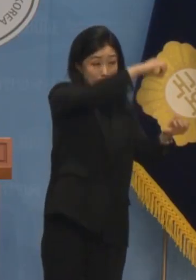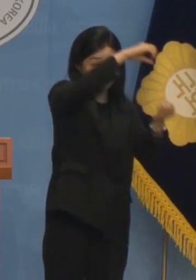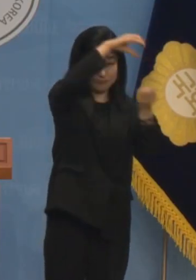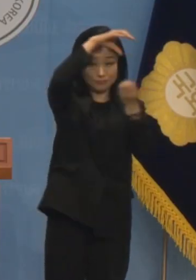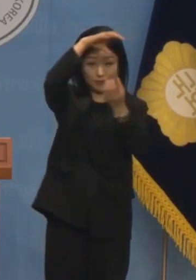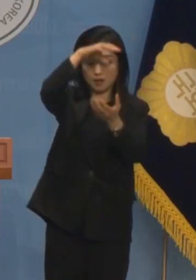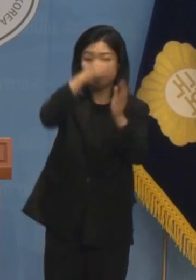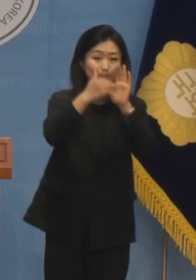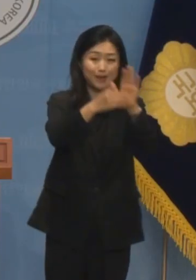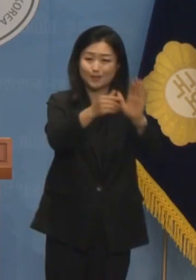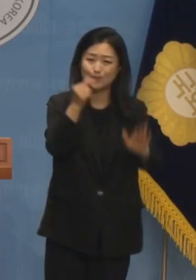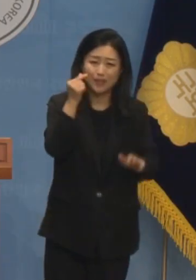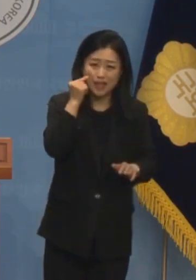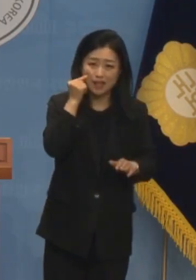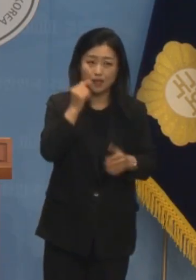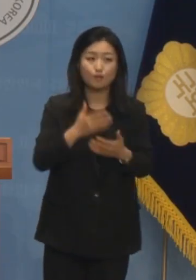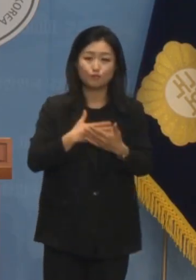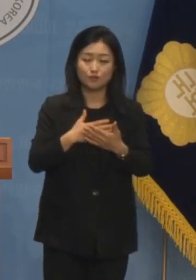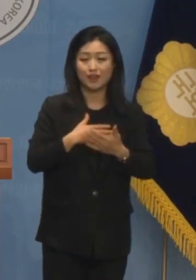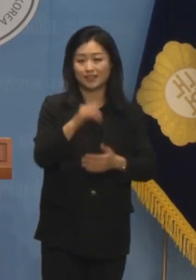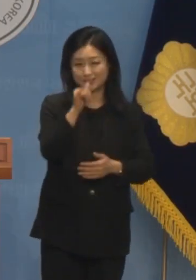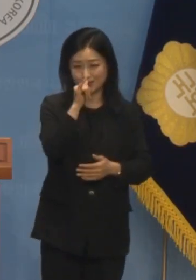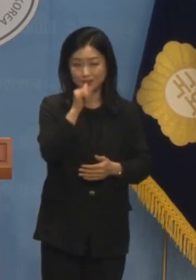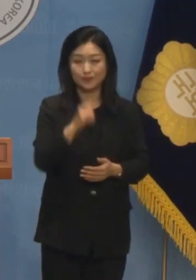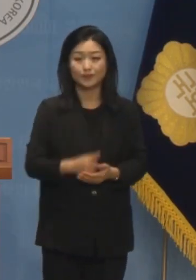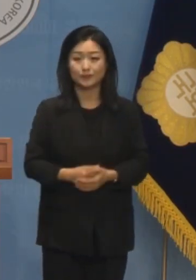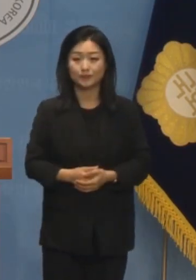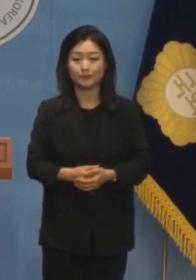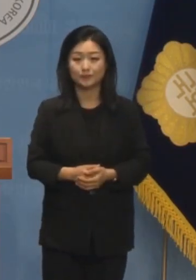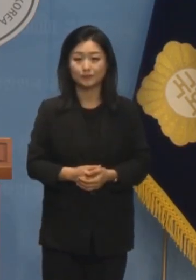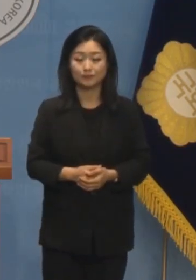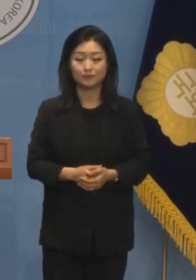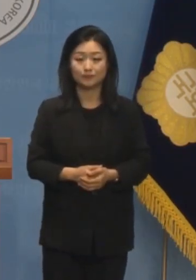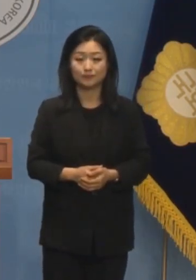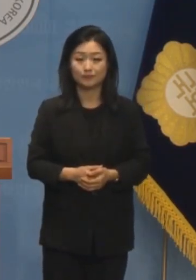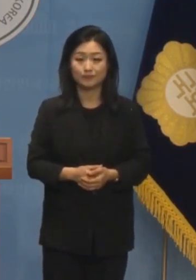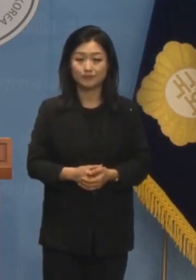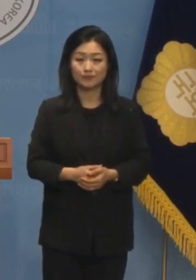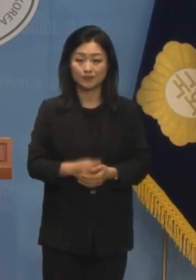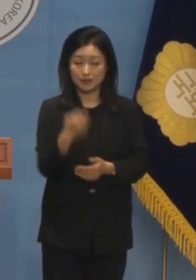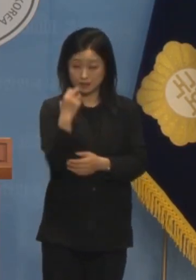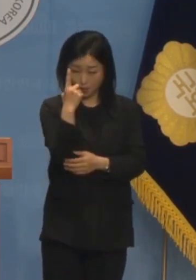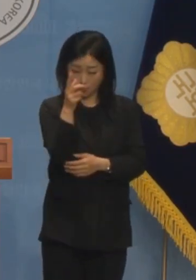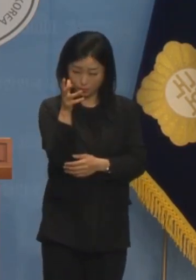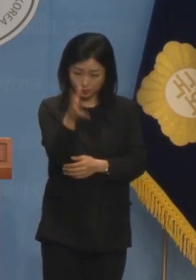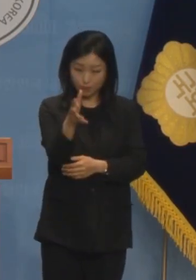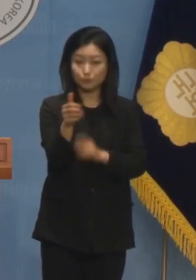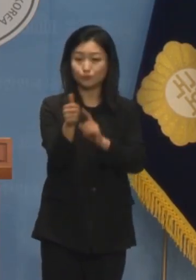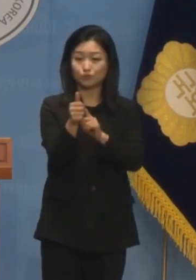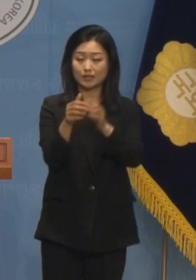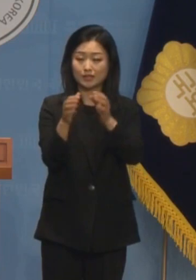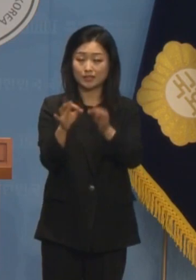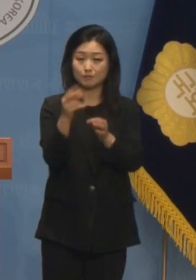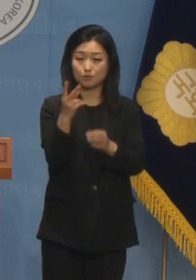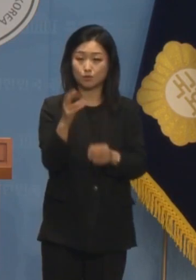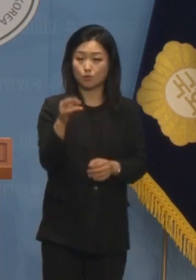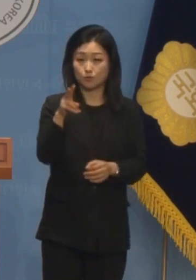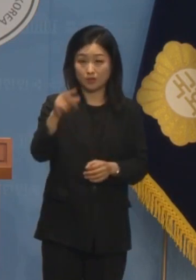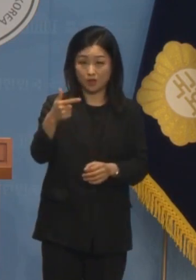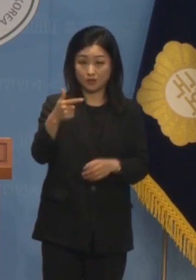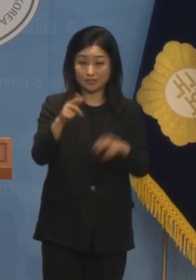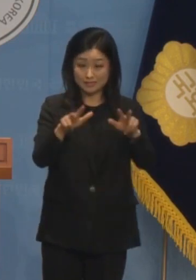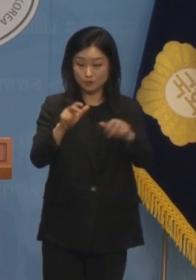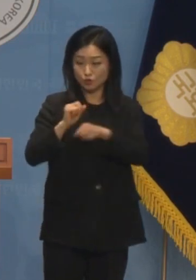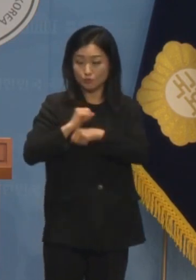못하고 국민 불안만 가중시키고 있습니다. 입틀막 경우로 저명한 김용현 신임 국방부